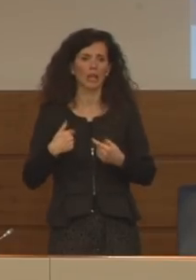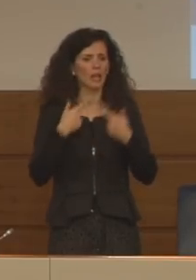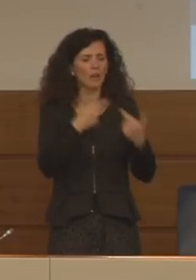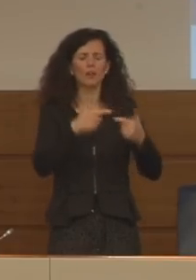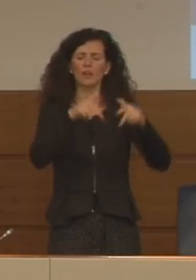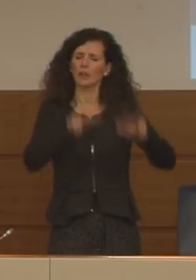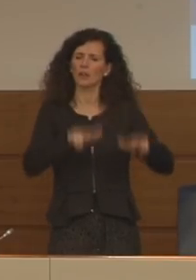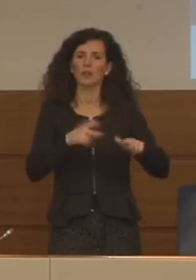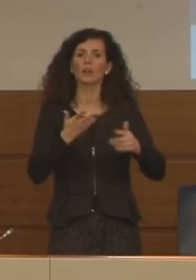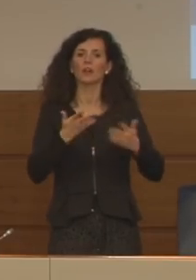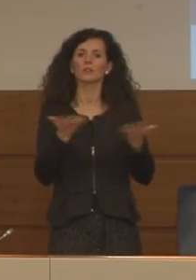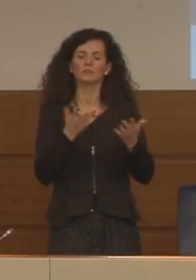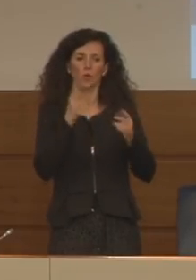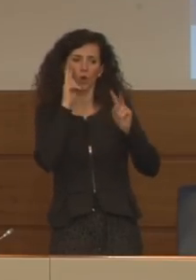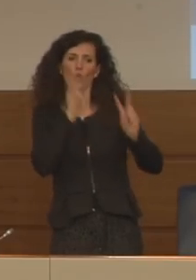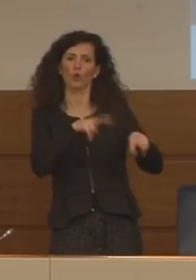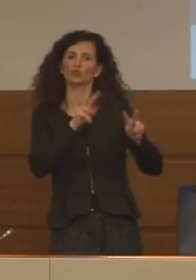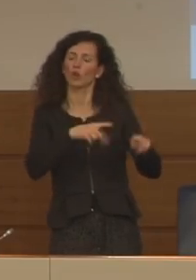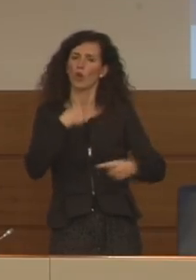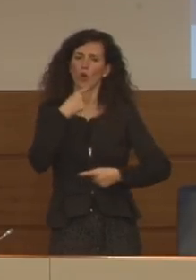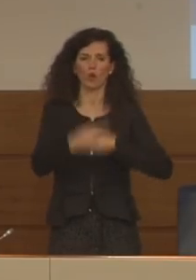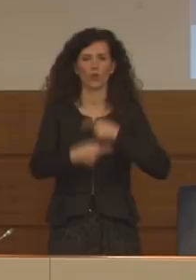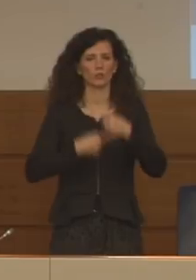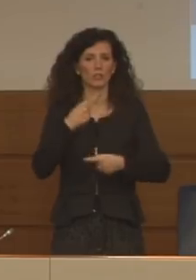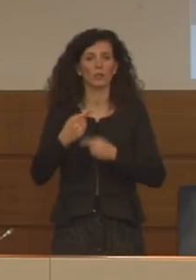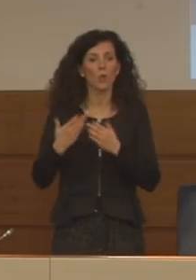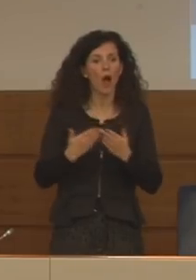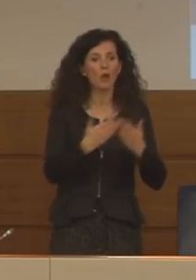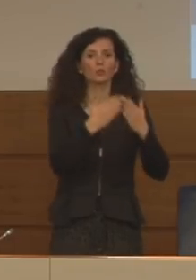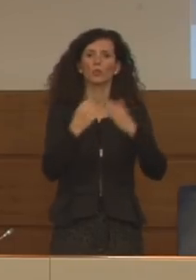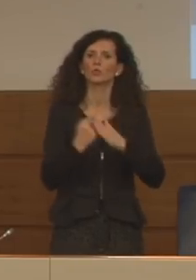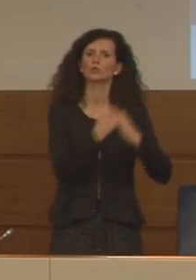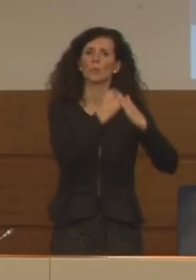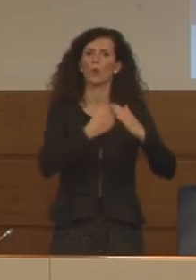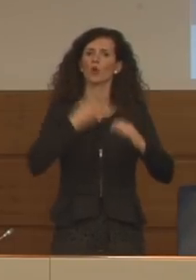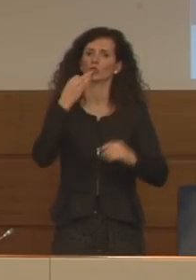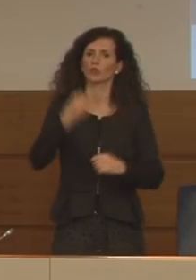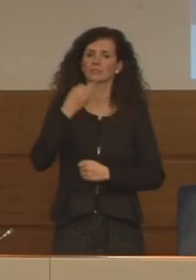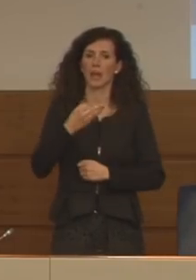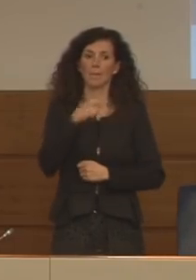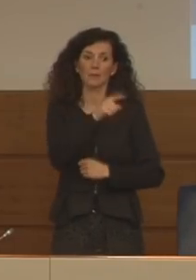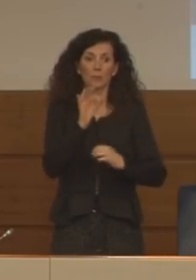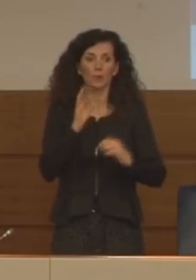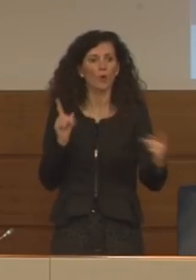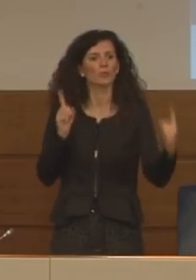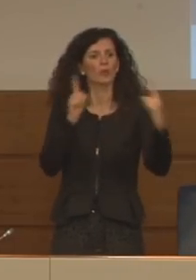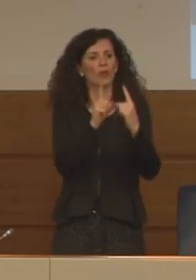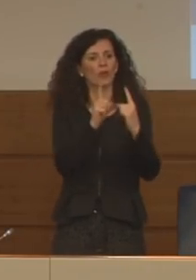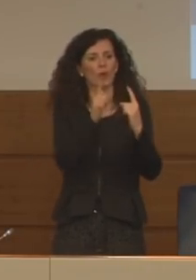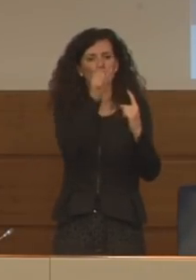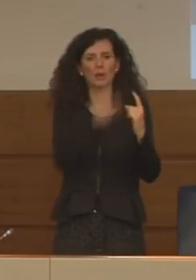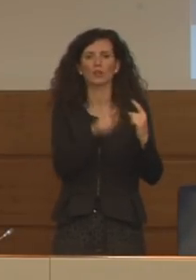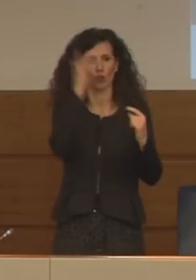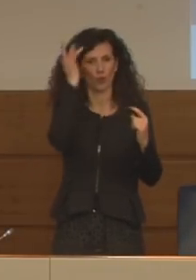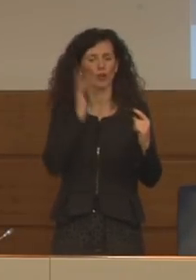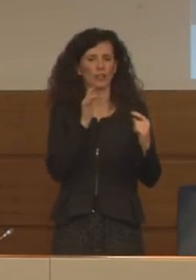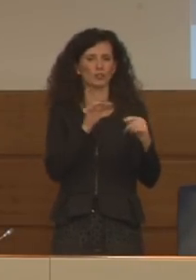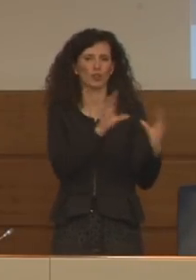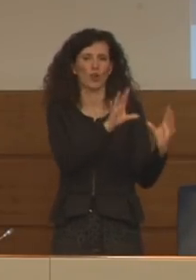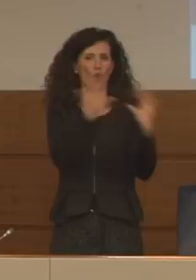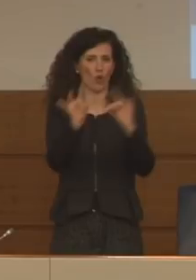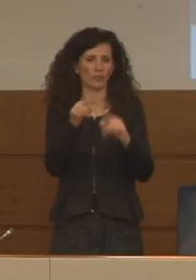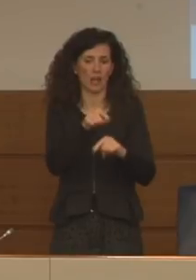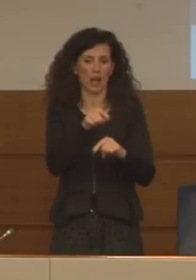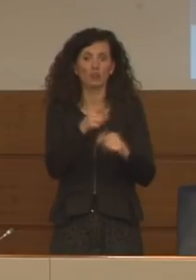monitoraggio continuo in modo tale di poter supportare per quanto riguarda l'eventuale positivi stazione questi sono